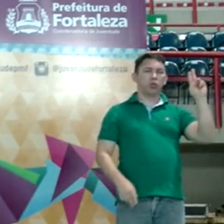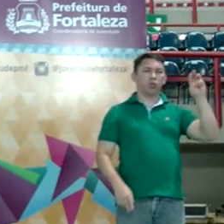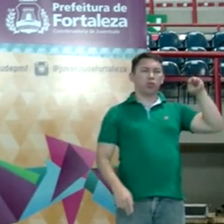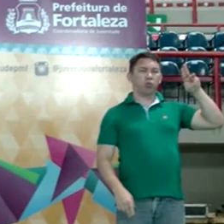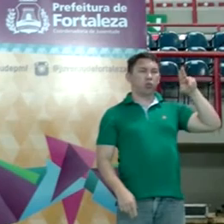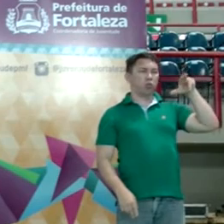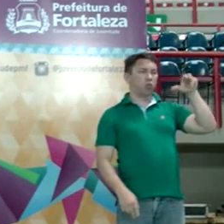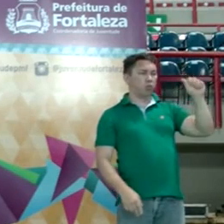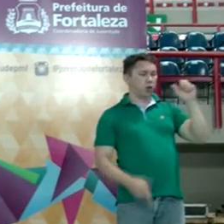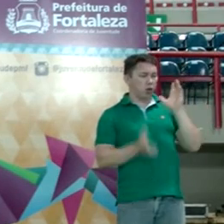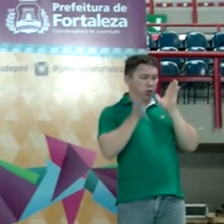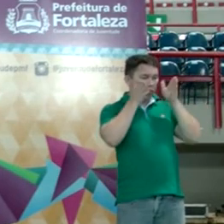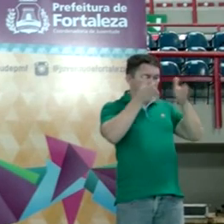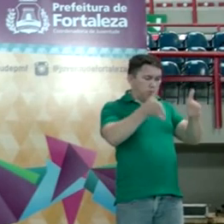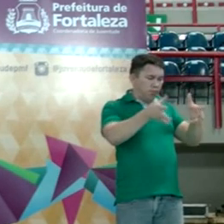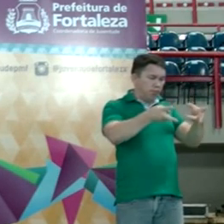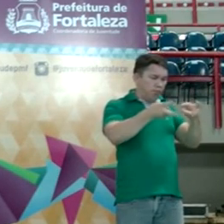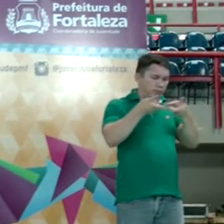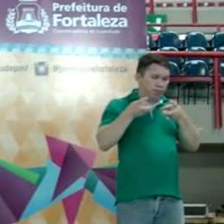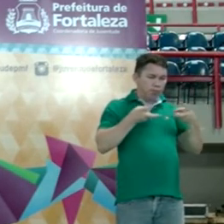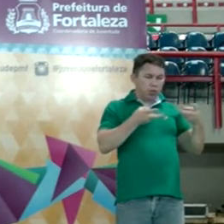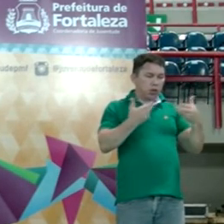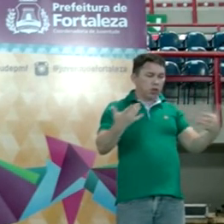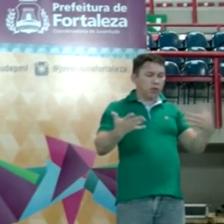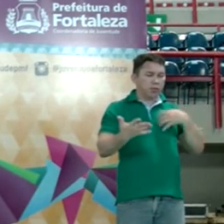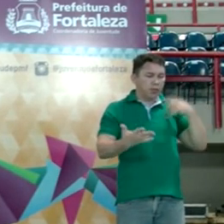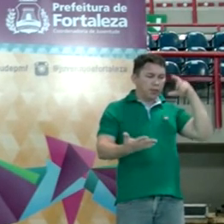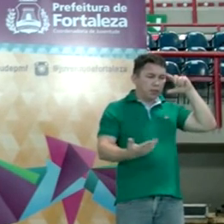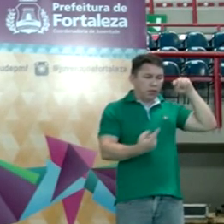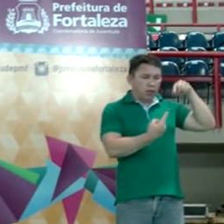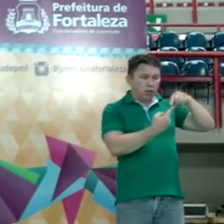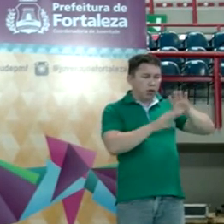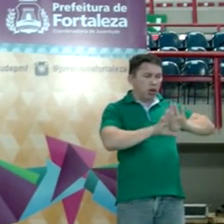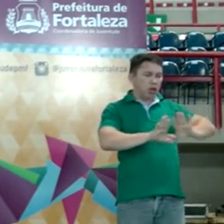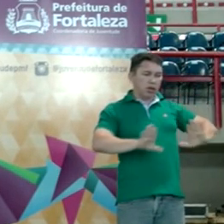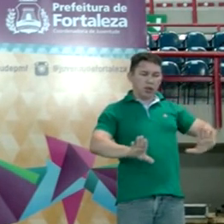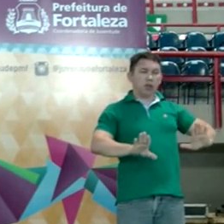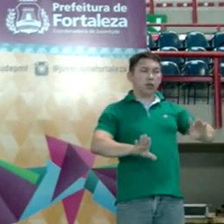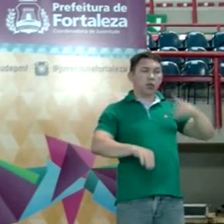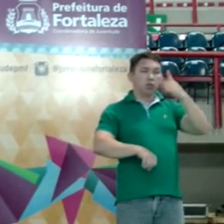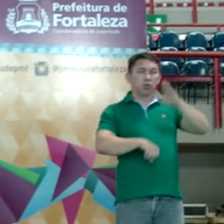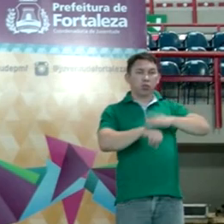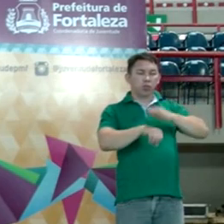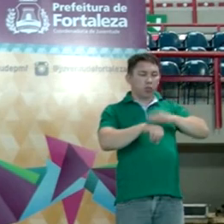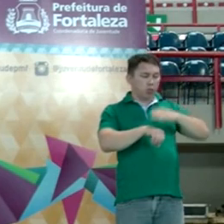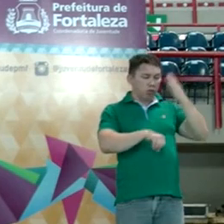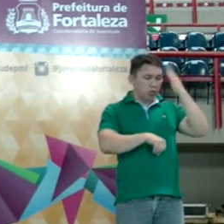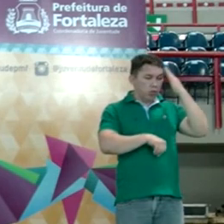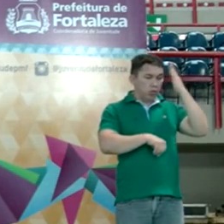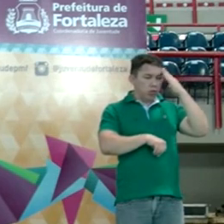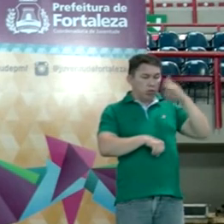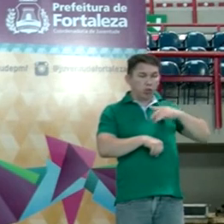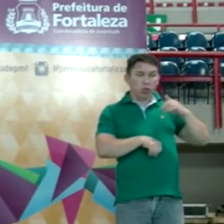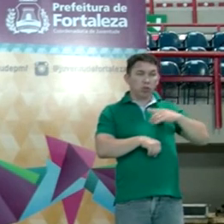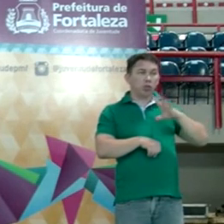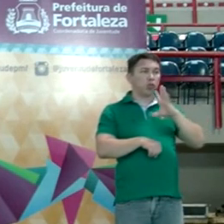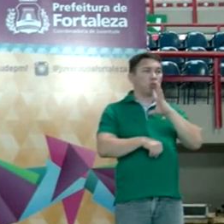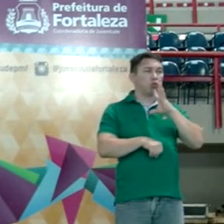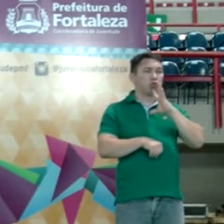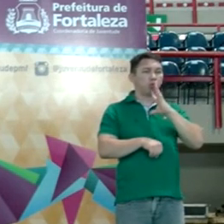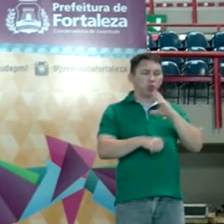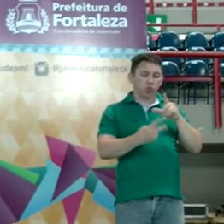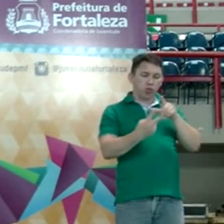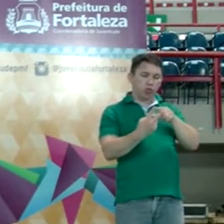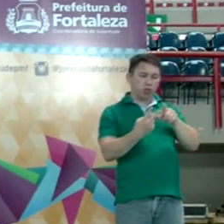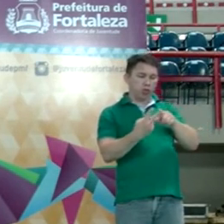encarar, certo? Cada vez mais a gente precisa encarar dessa maneira. Você precisa compreender que você vai precisar dos conhecimentos dos